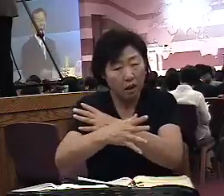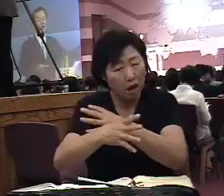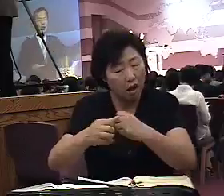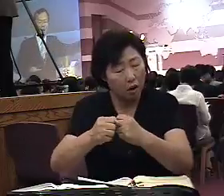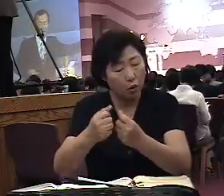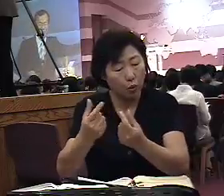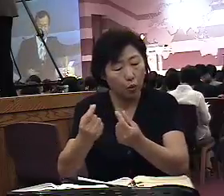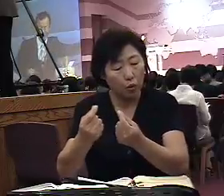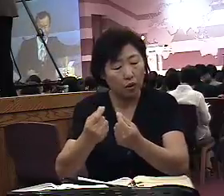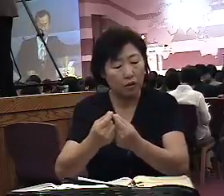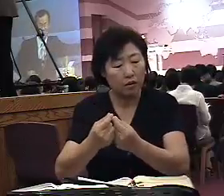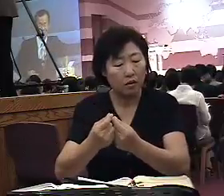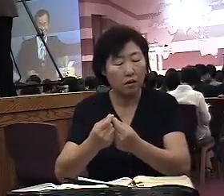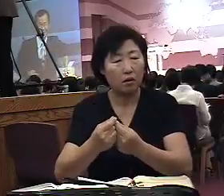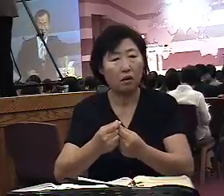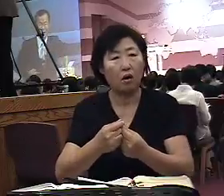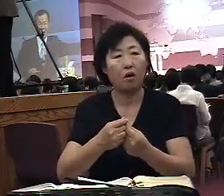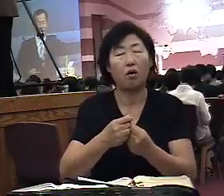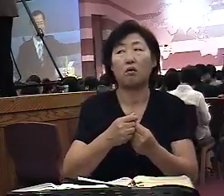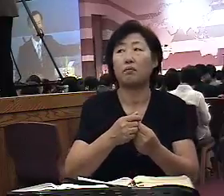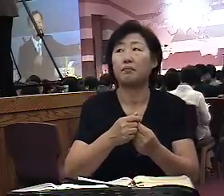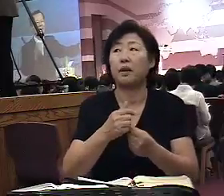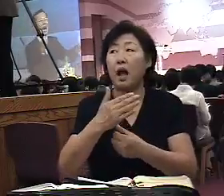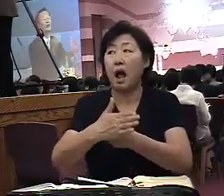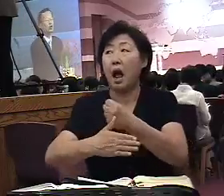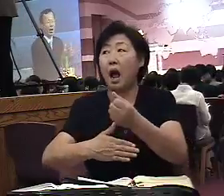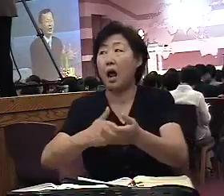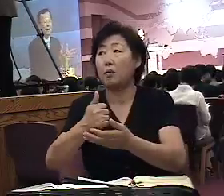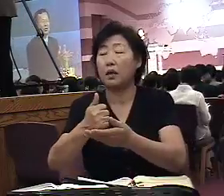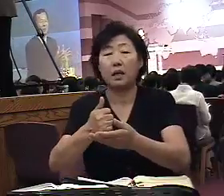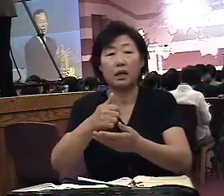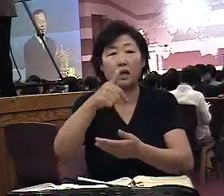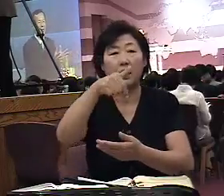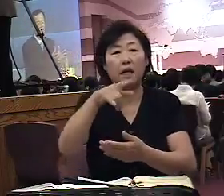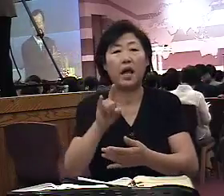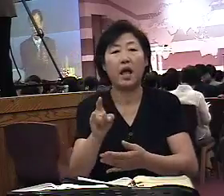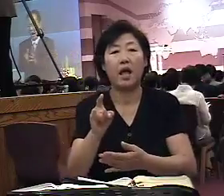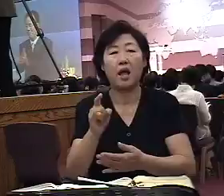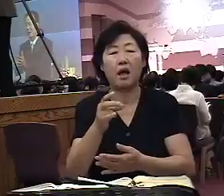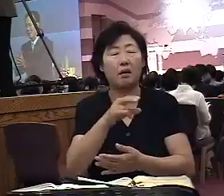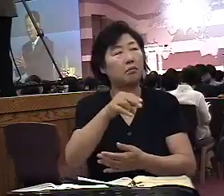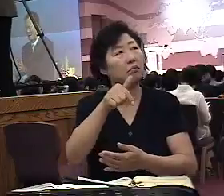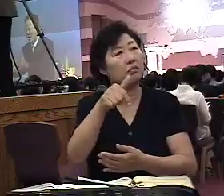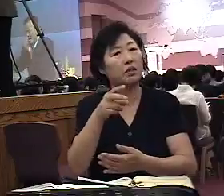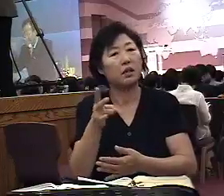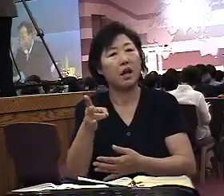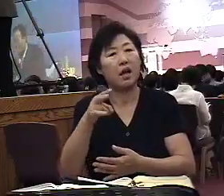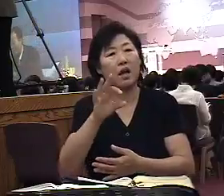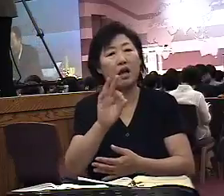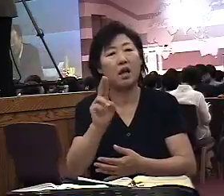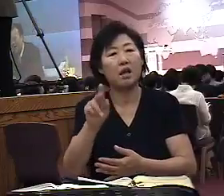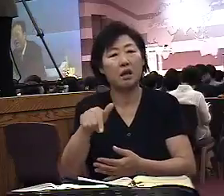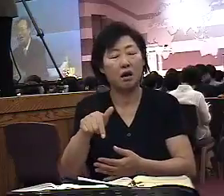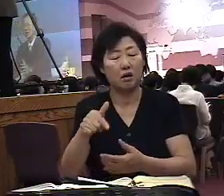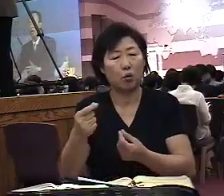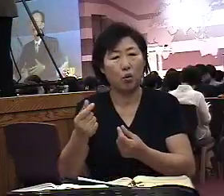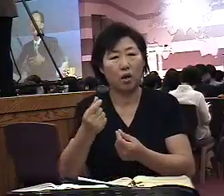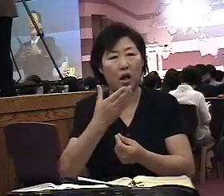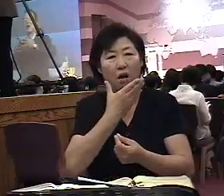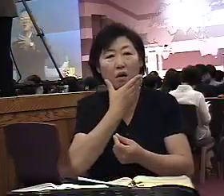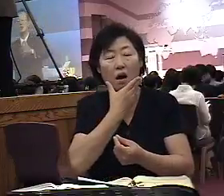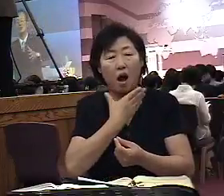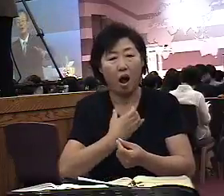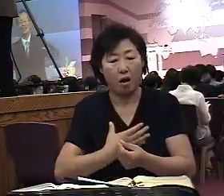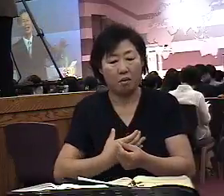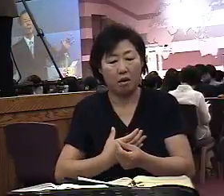것입니다. 컨트랙트와 같은 것입니다. 하나님이 컨트랙을 맺으면서 아브라함에게 이렇게 살라 그러면